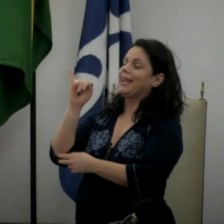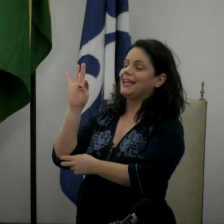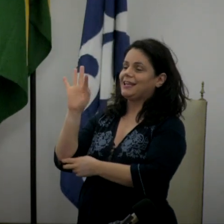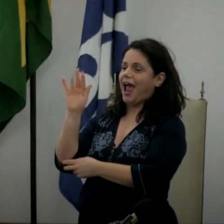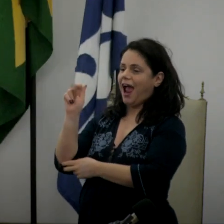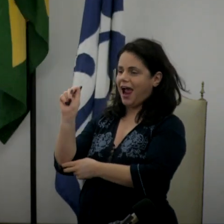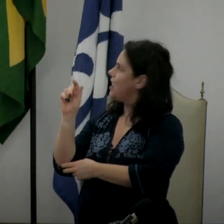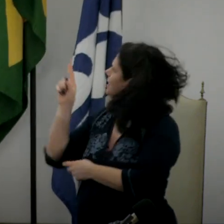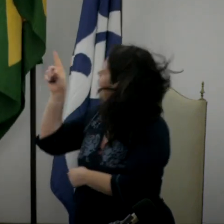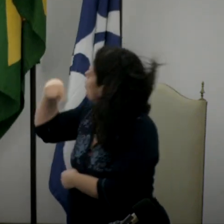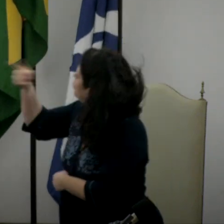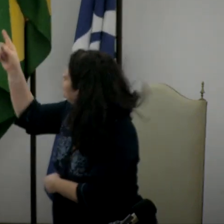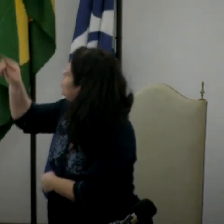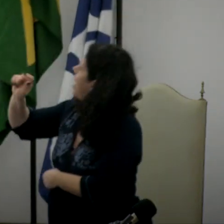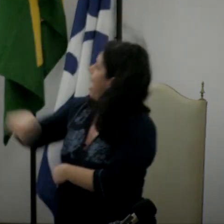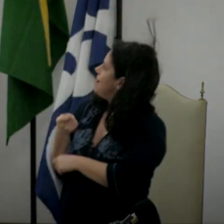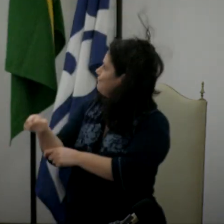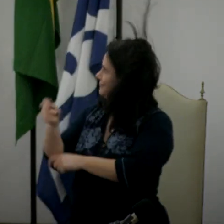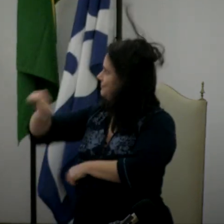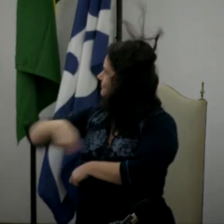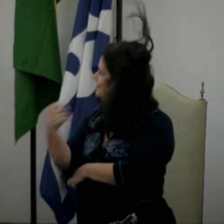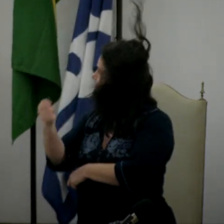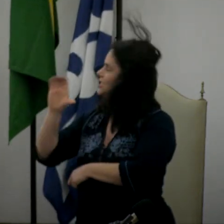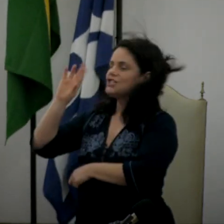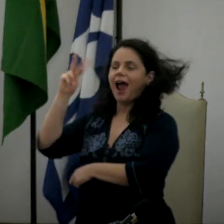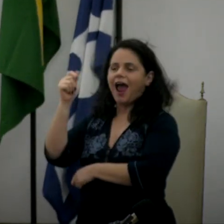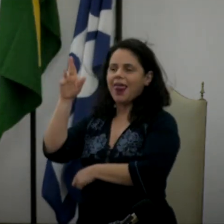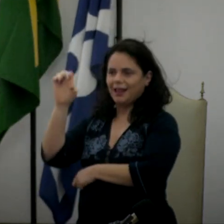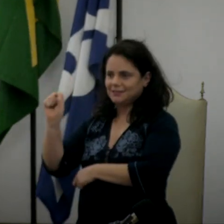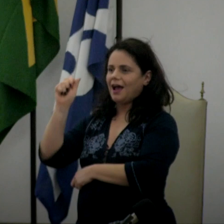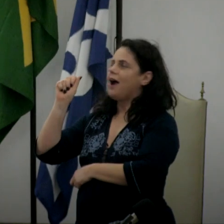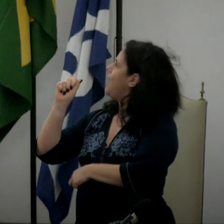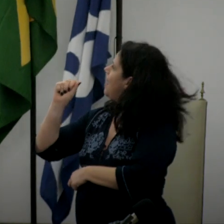O professor Itar, não, o outro, a Lepé,